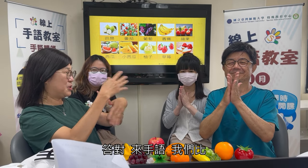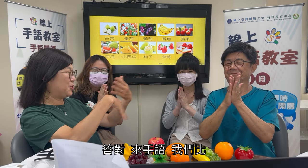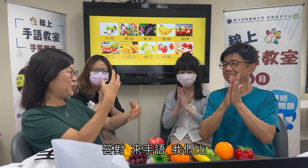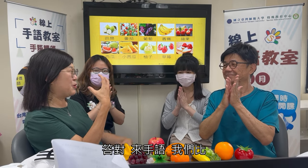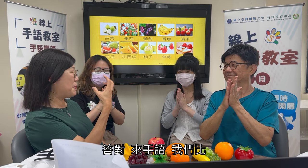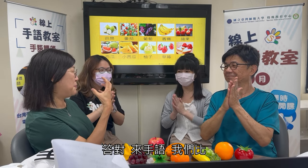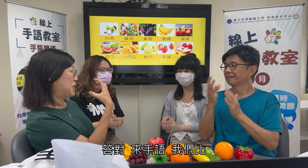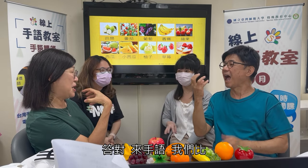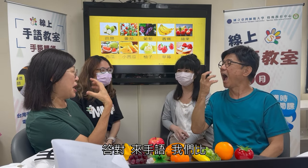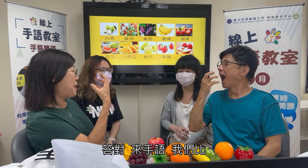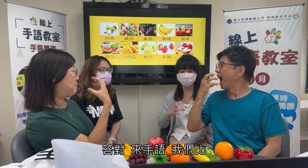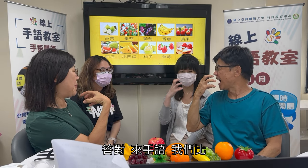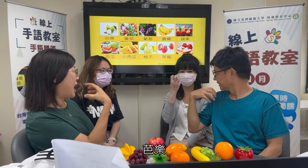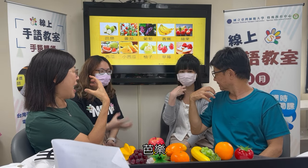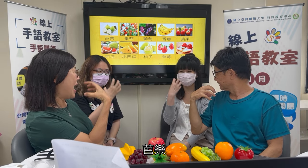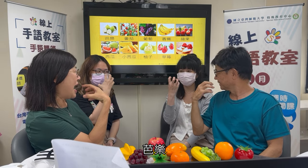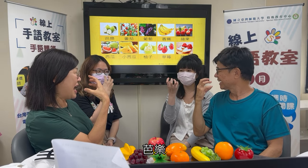语我们比芭乐，